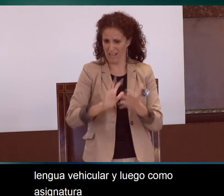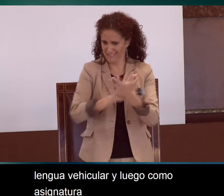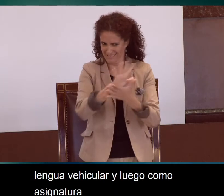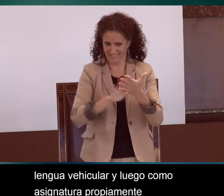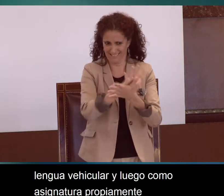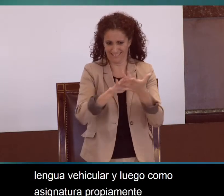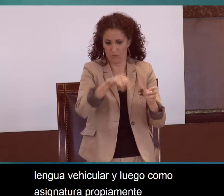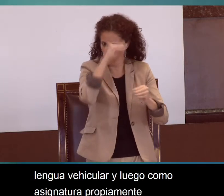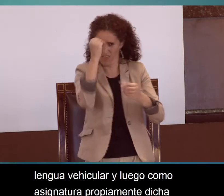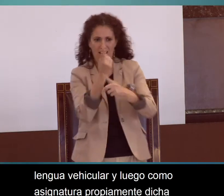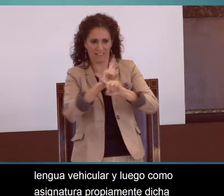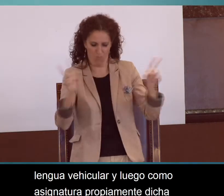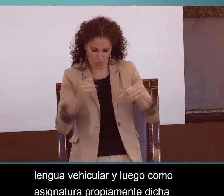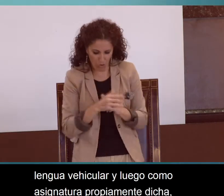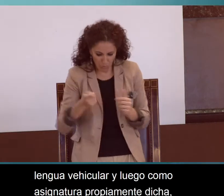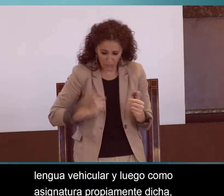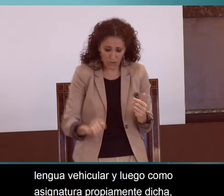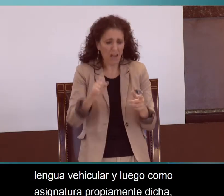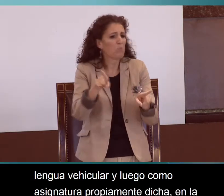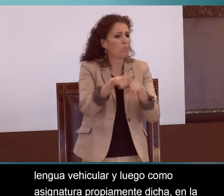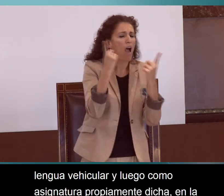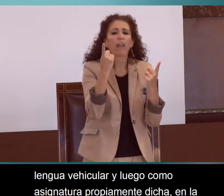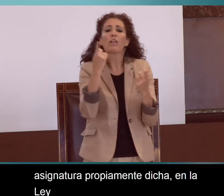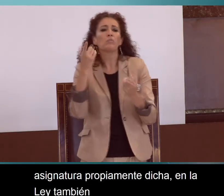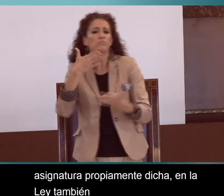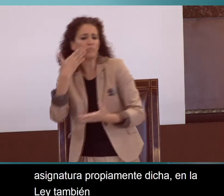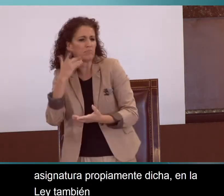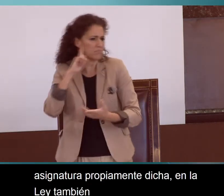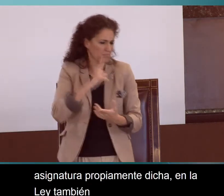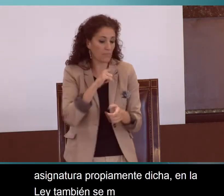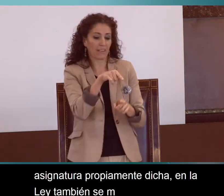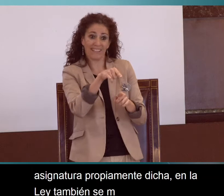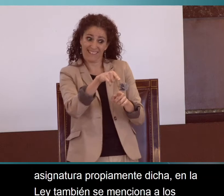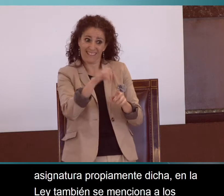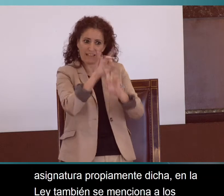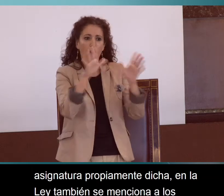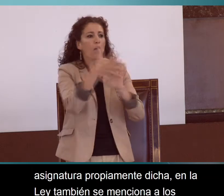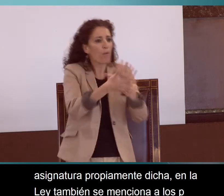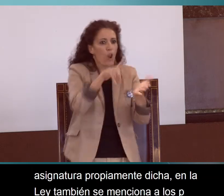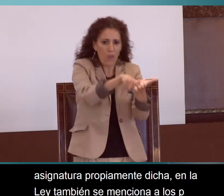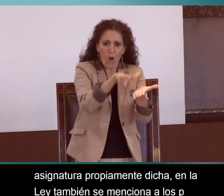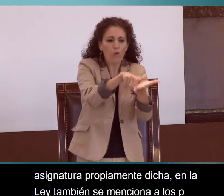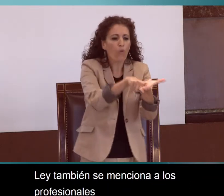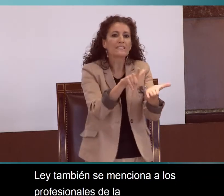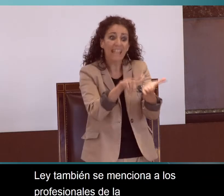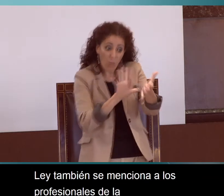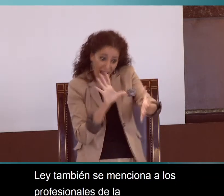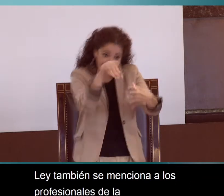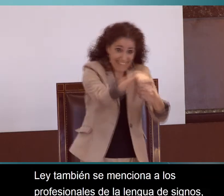En la ley también se menciona a los profesionales de la lengua de signos indistintamente de que sean personas oyentes o sordas. Muchas